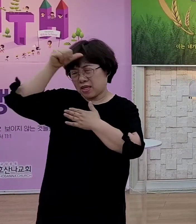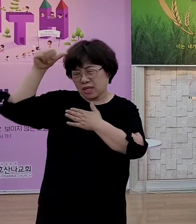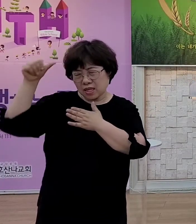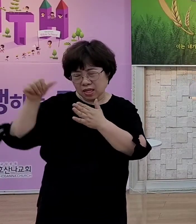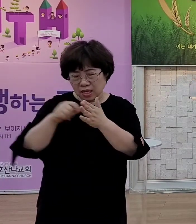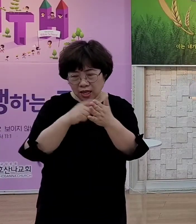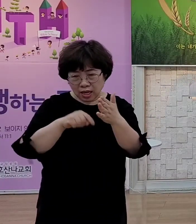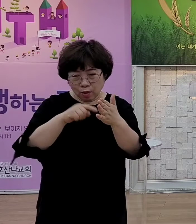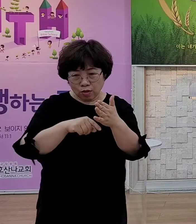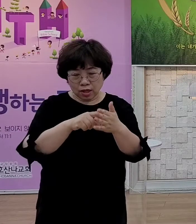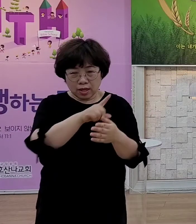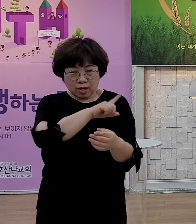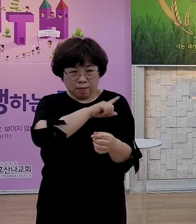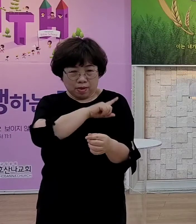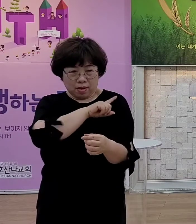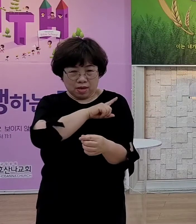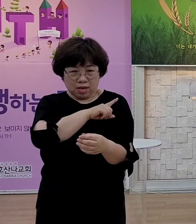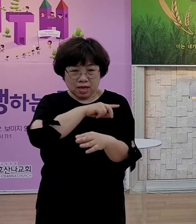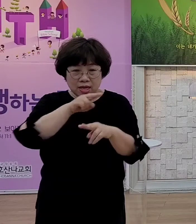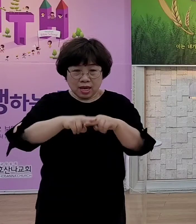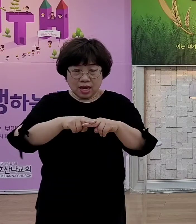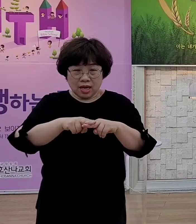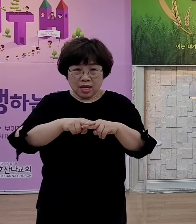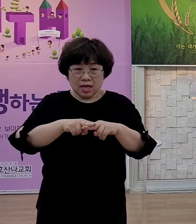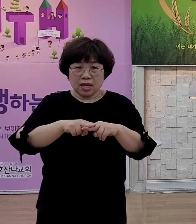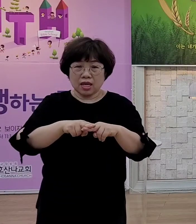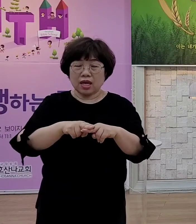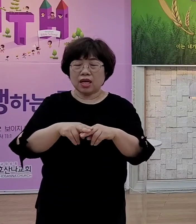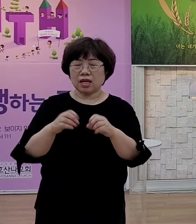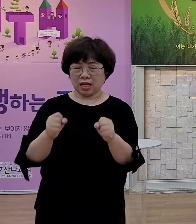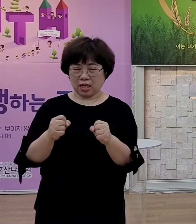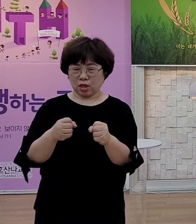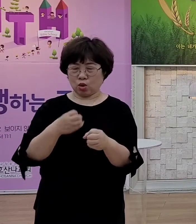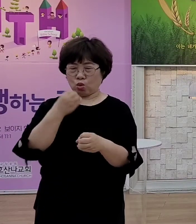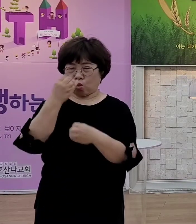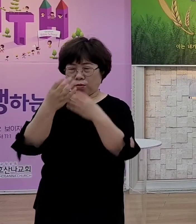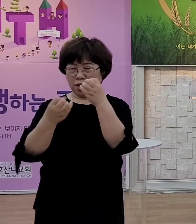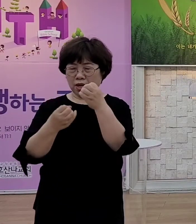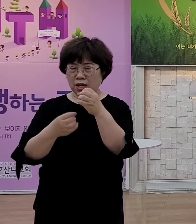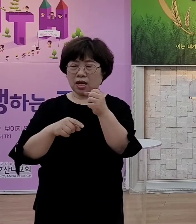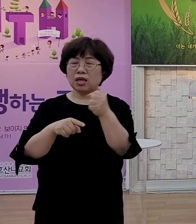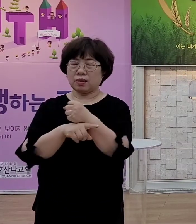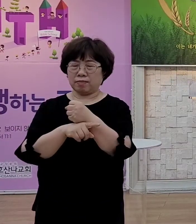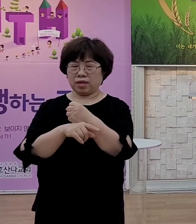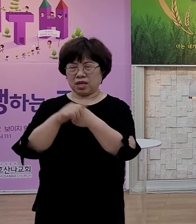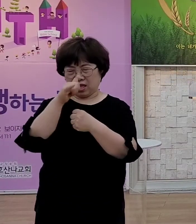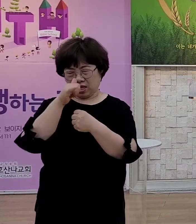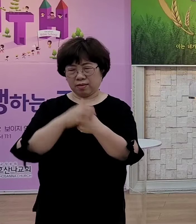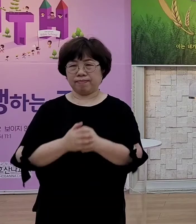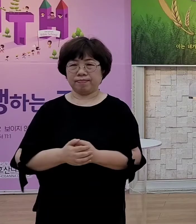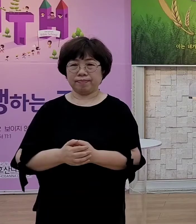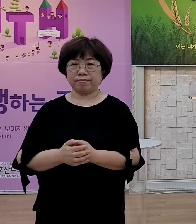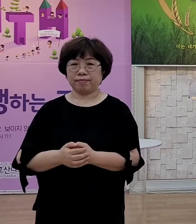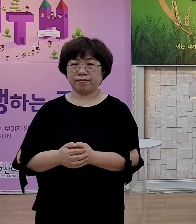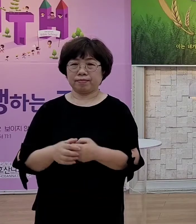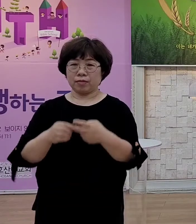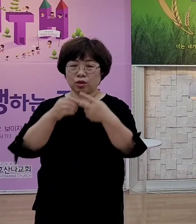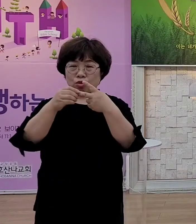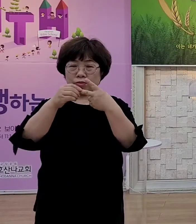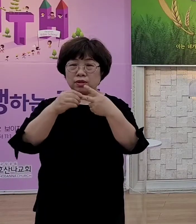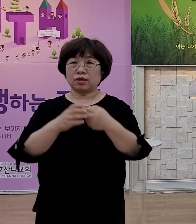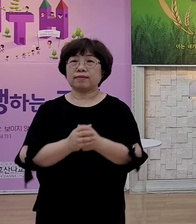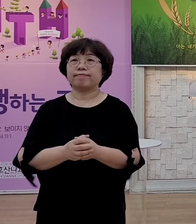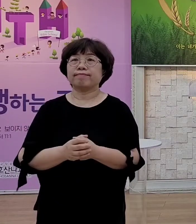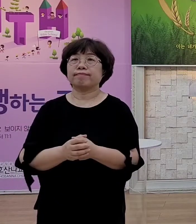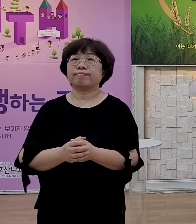우선순위입니다, 이 신앙을 고백하는 그런 맥추감사절이 되기를 주님의 이름으로 축복합니다. 자, 두 번째로 이 맥추절의